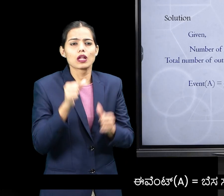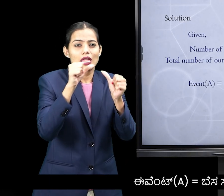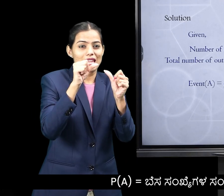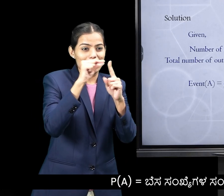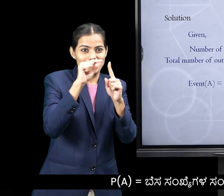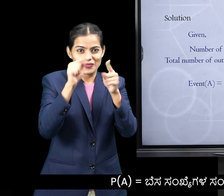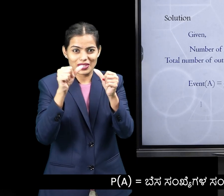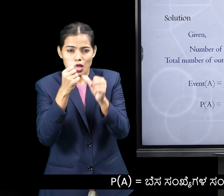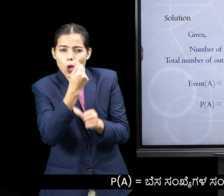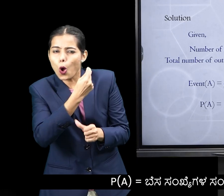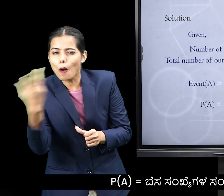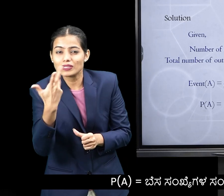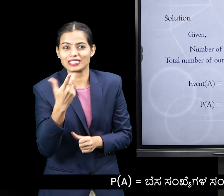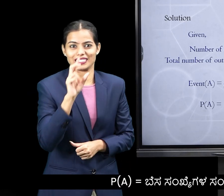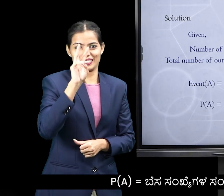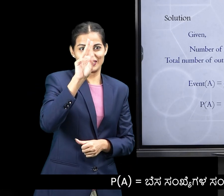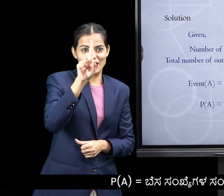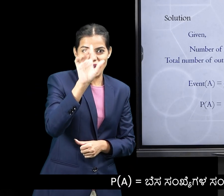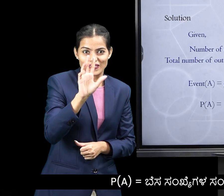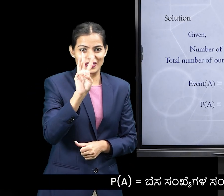P of A is equal to ಬೆಸ ಸಂಖ್ಯೆಗಳ ಸಂಖ್ಯೆ ಡಿವೈಡೆಡ್ ಬೈ